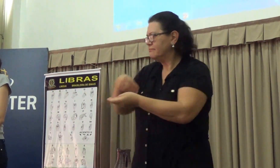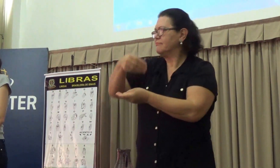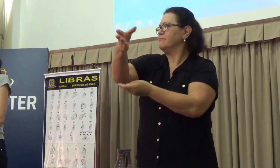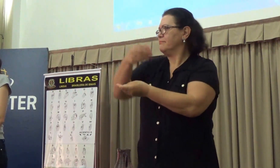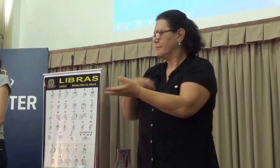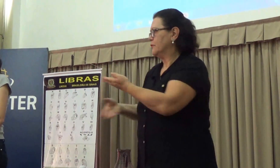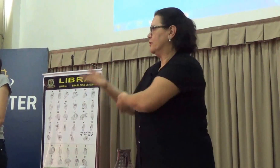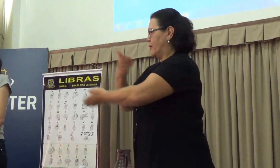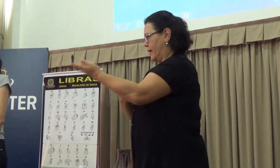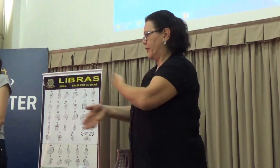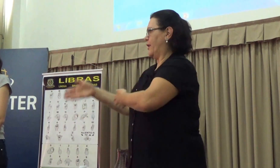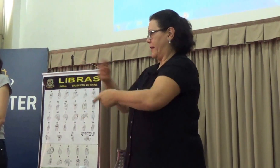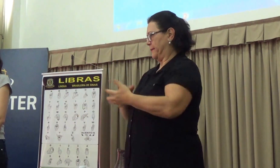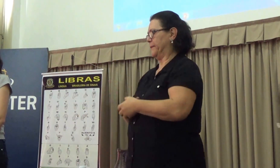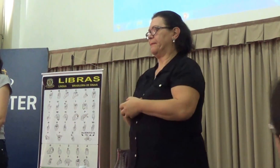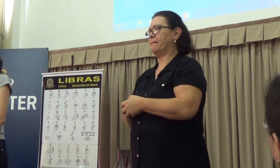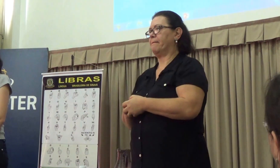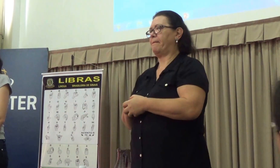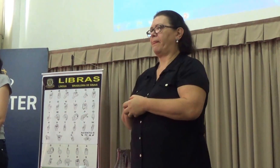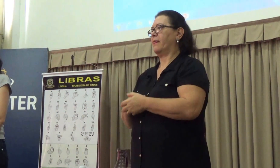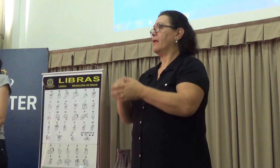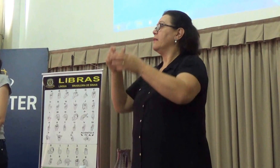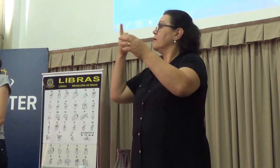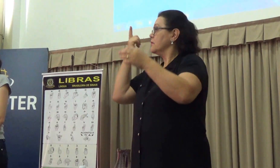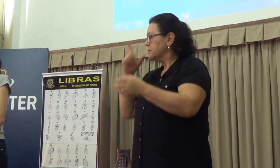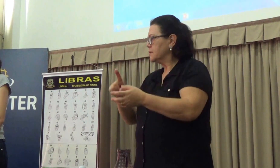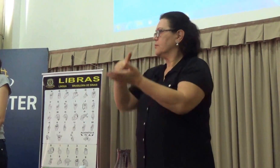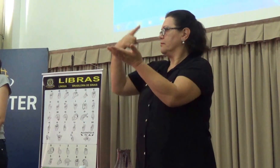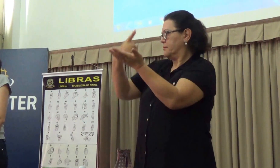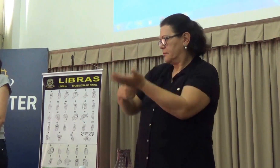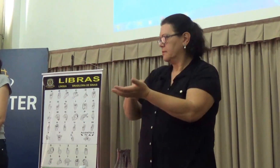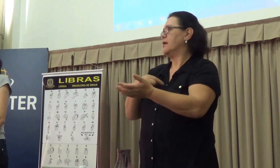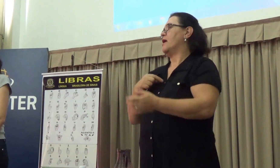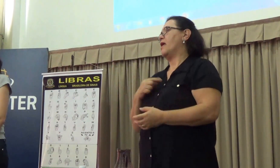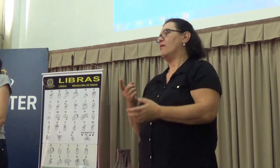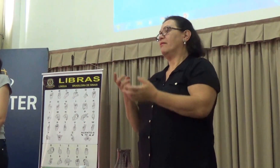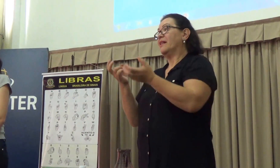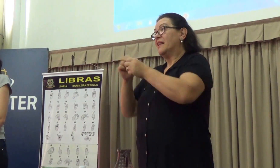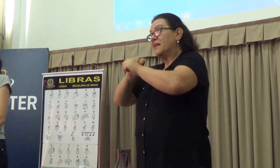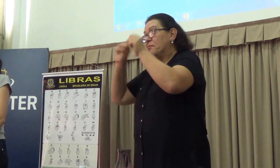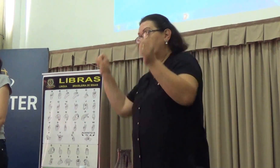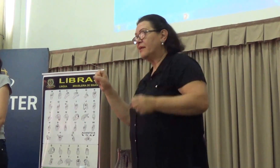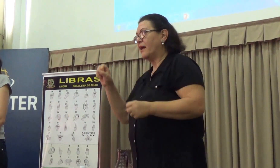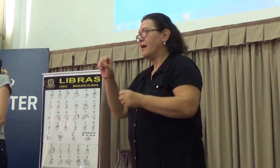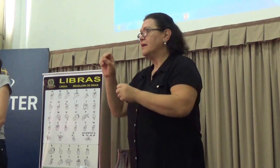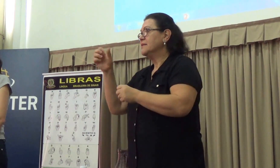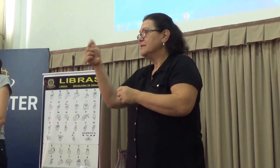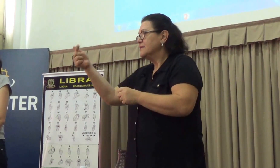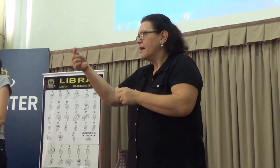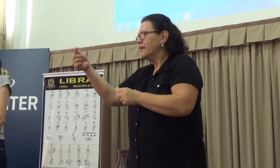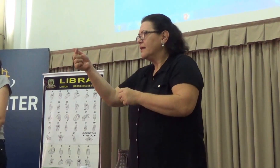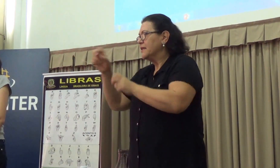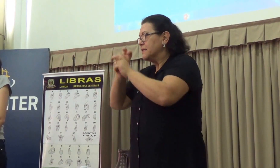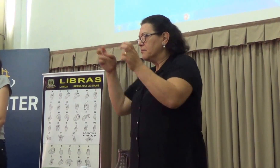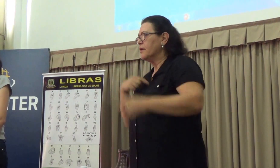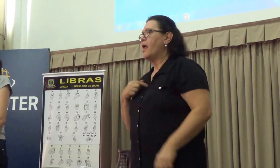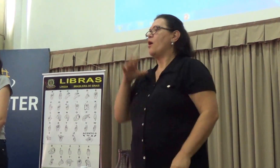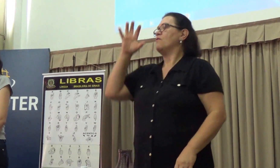com o pessoal da central de Libras e fazendo essa intermediação entre os surdos e a central. Daí consegui combinar.